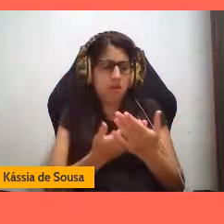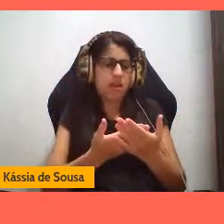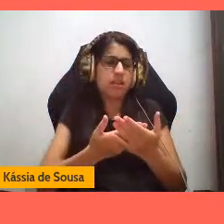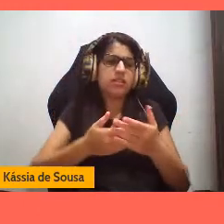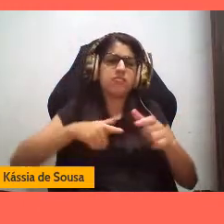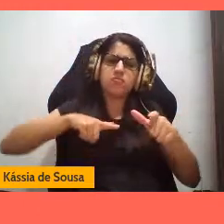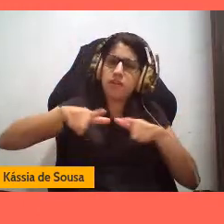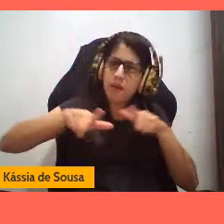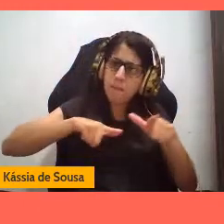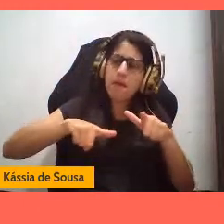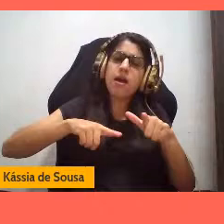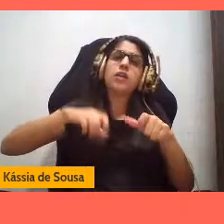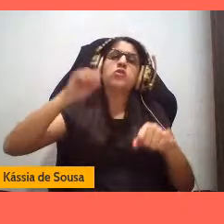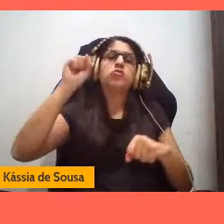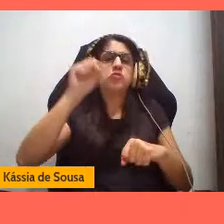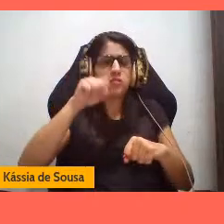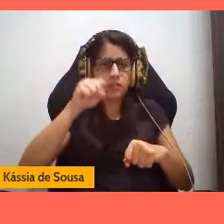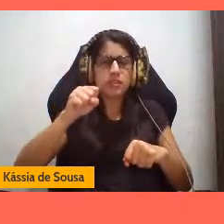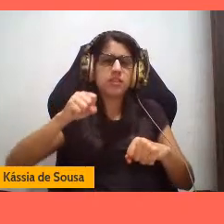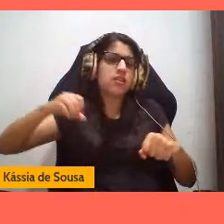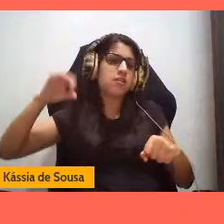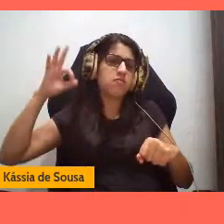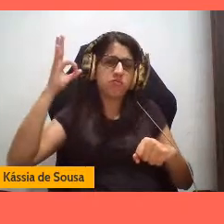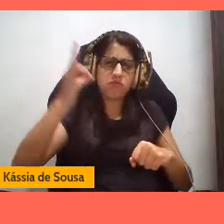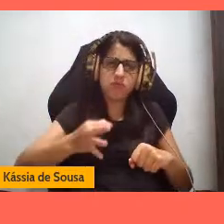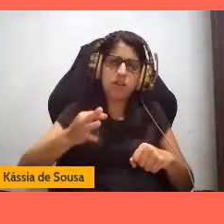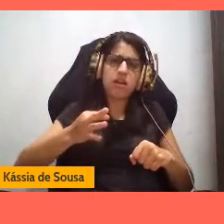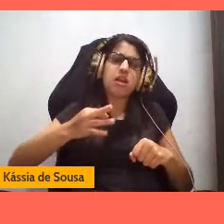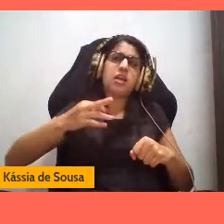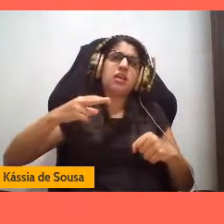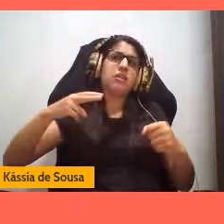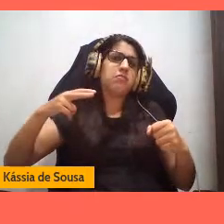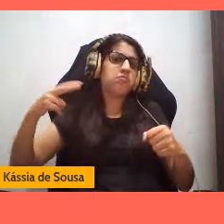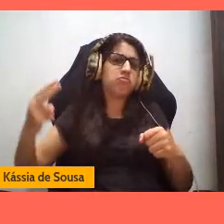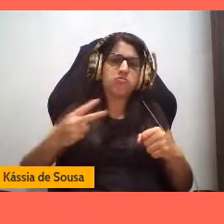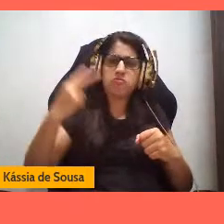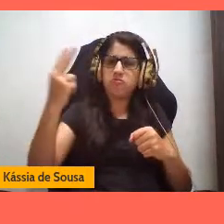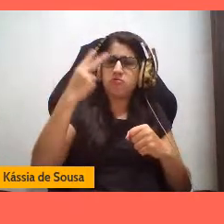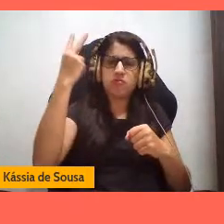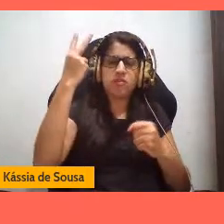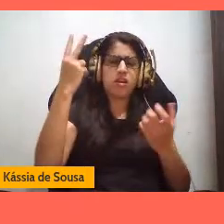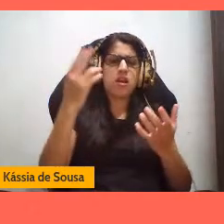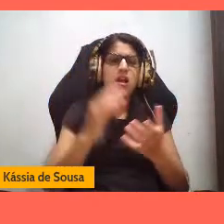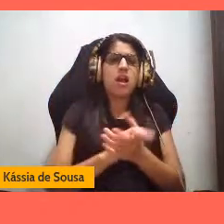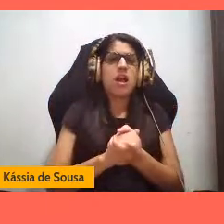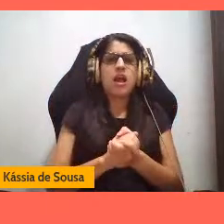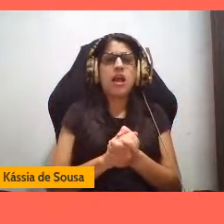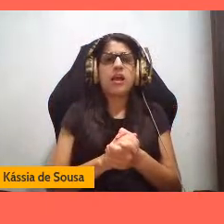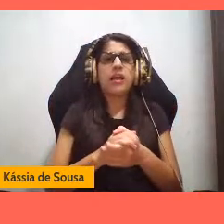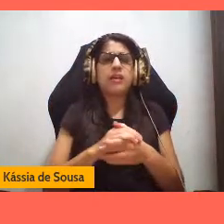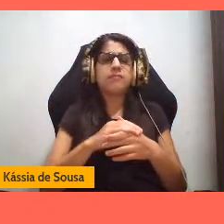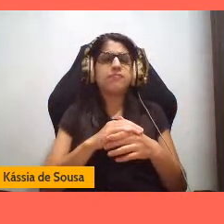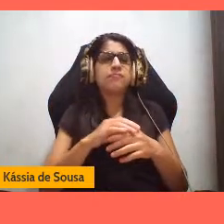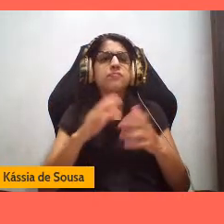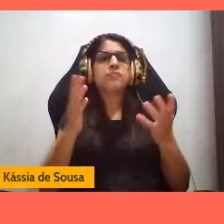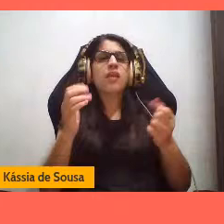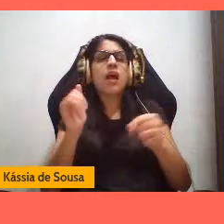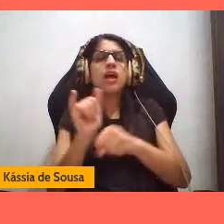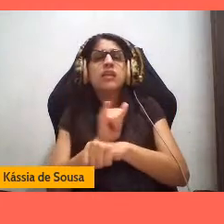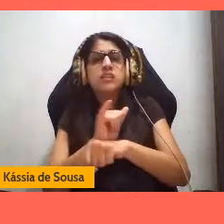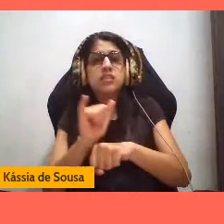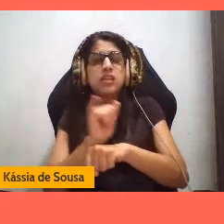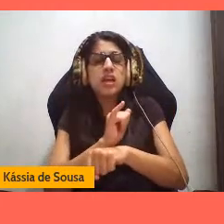ia dar certo, ia dar visibilidade. Então, essa estratégia que, inclusive, a gente